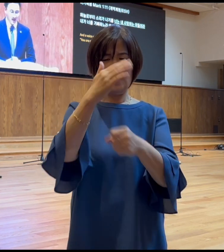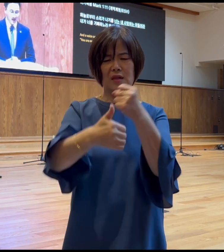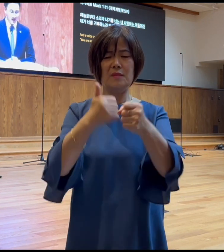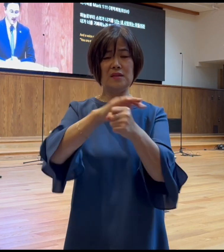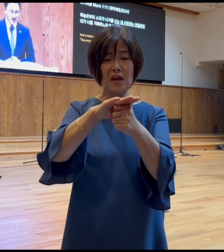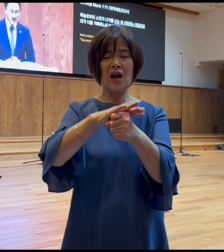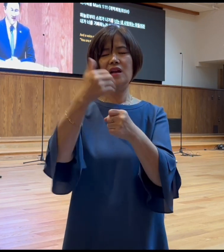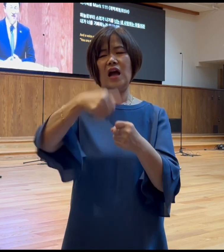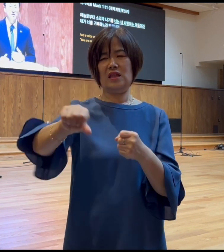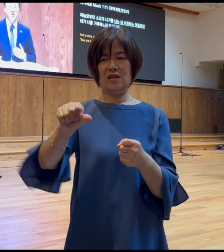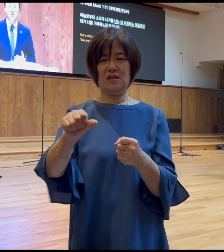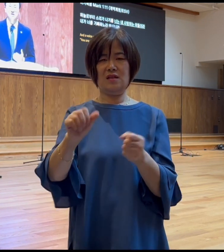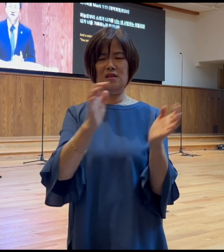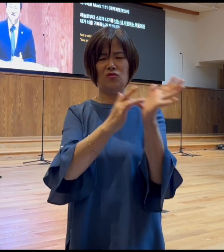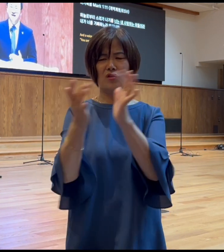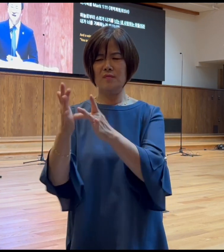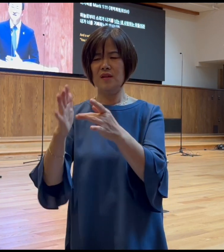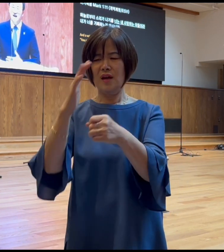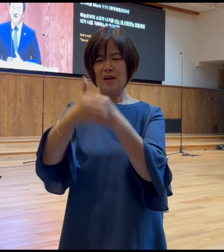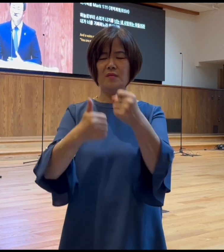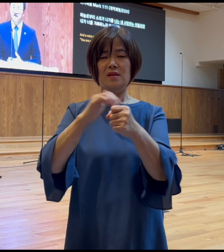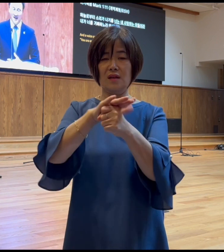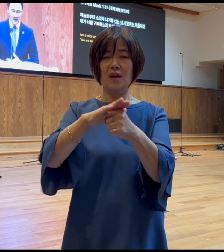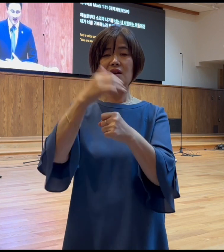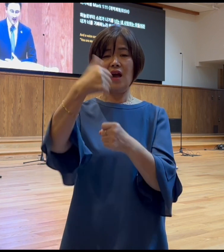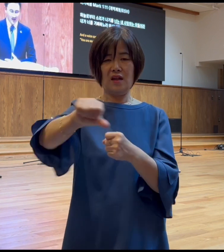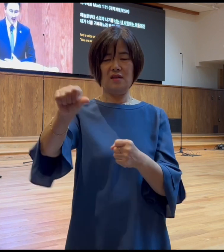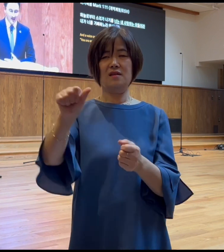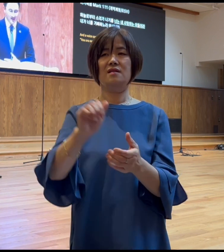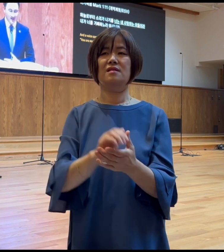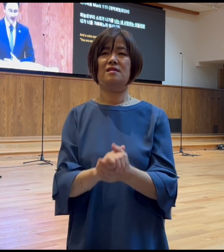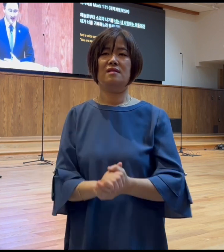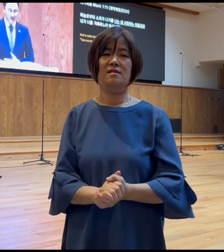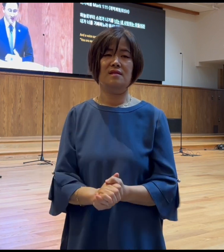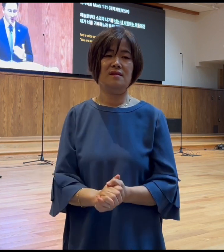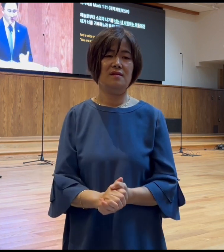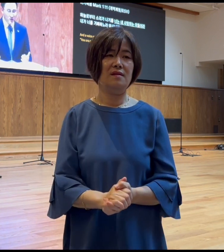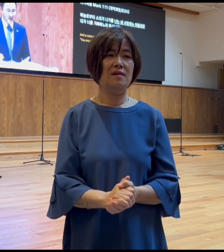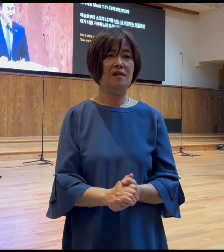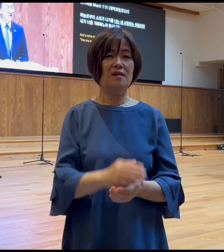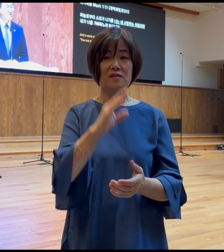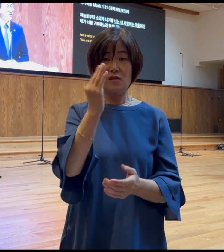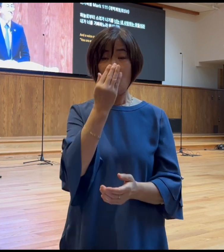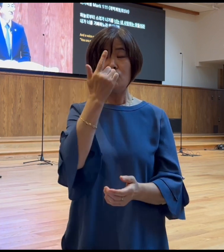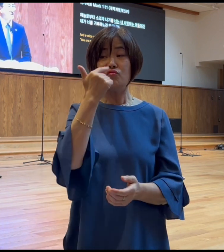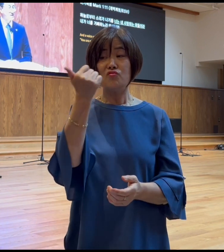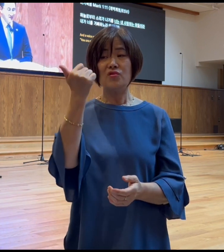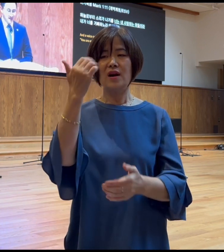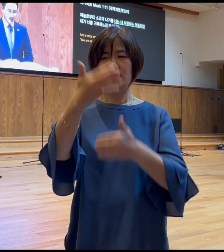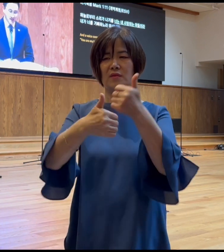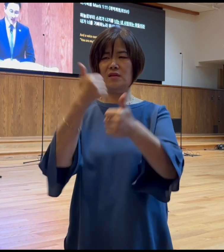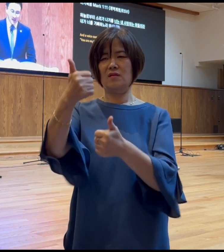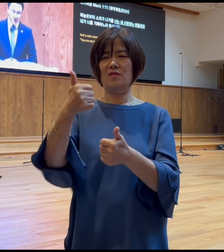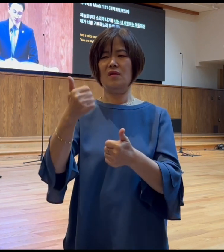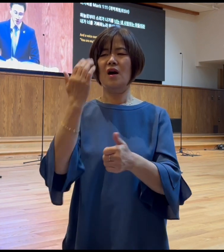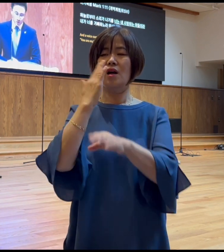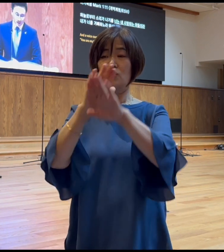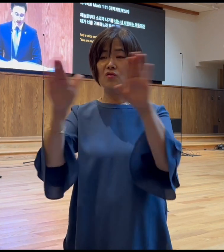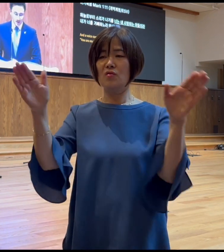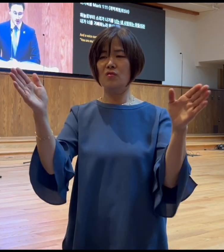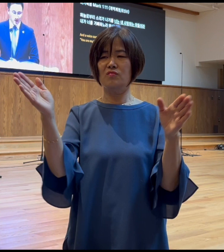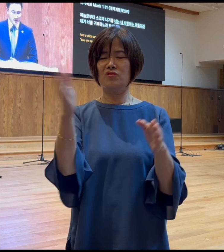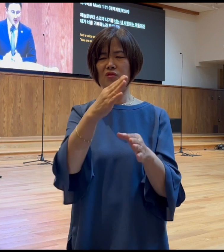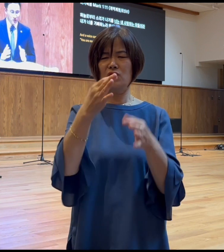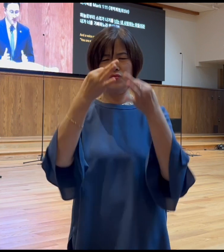아들이라. 너는 내 사랑하는 아들이라. 성부 하나님께서 하늘로부터